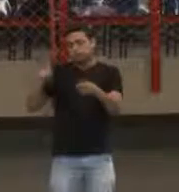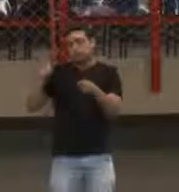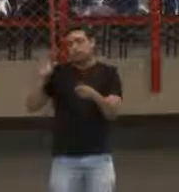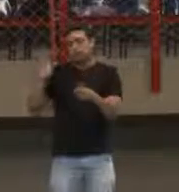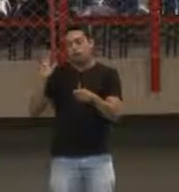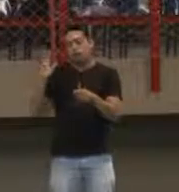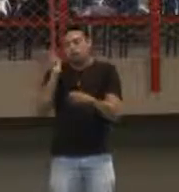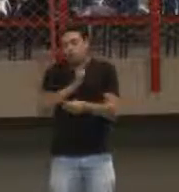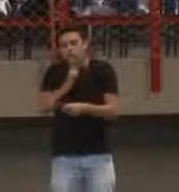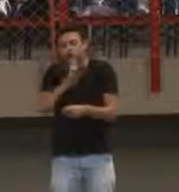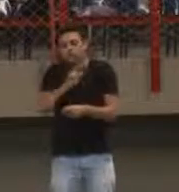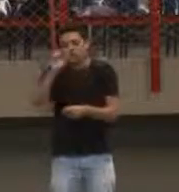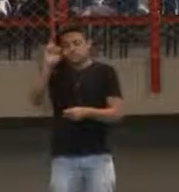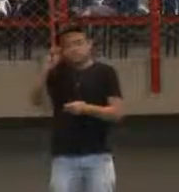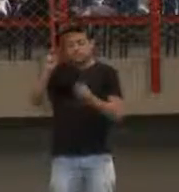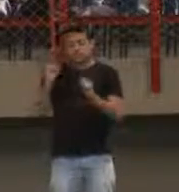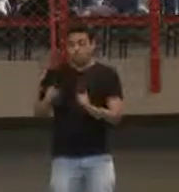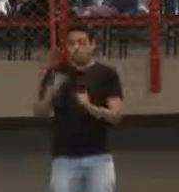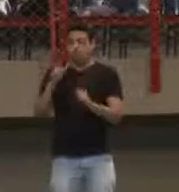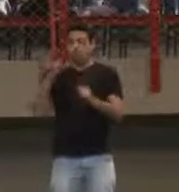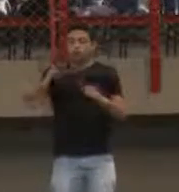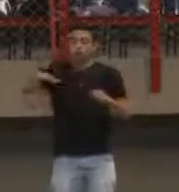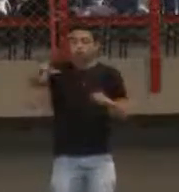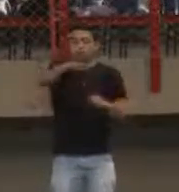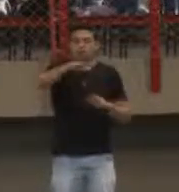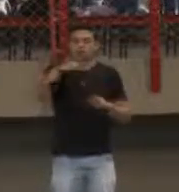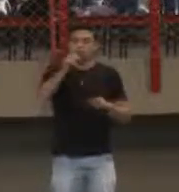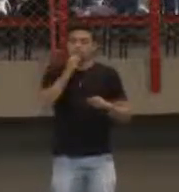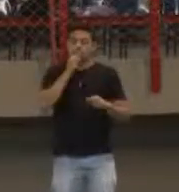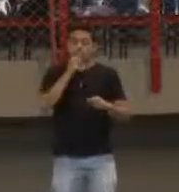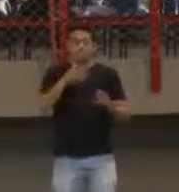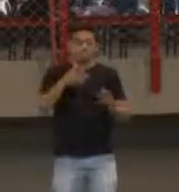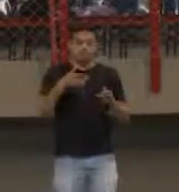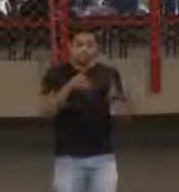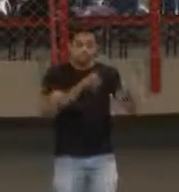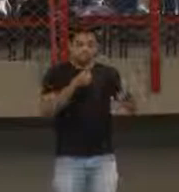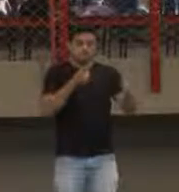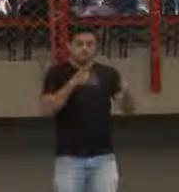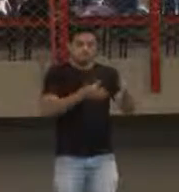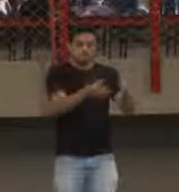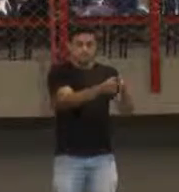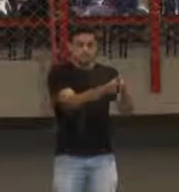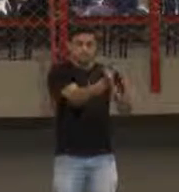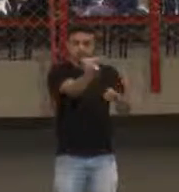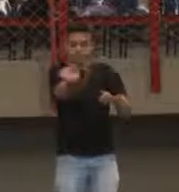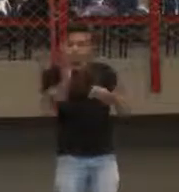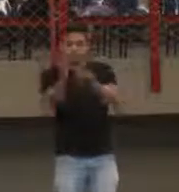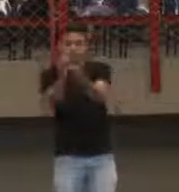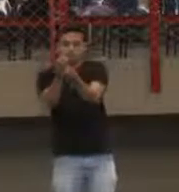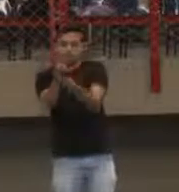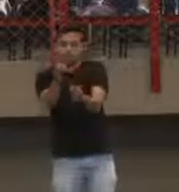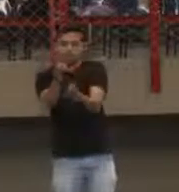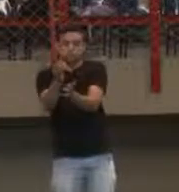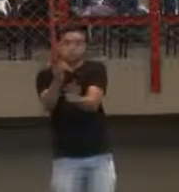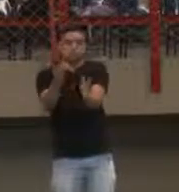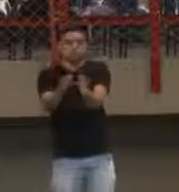acontecer porque pode prejudicar o local de migração dos peixes para fazer a desova. Isso pode vir a